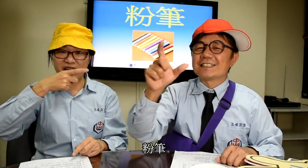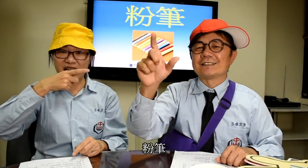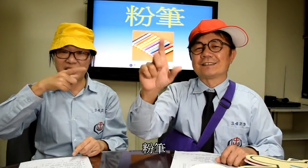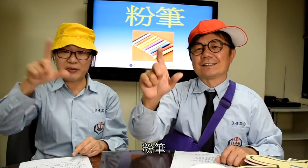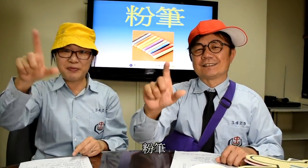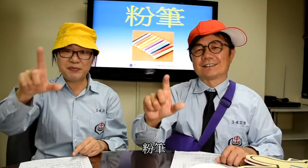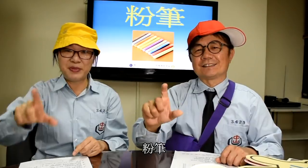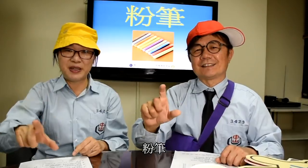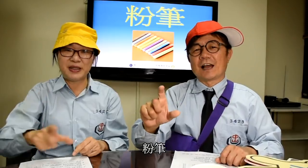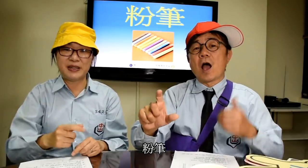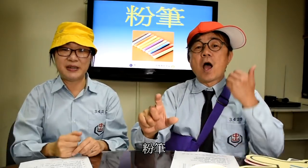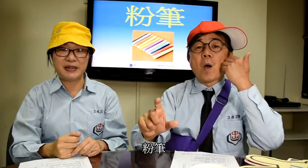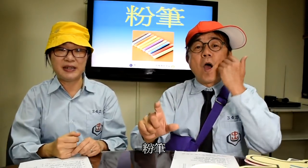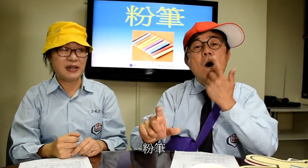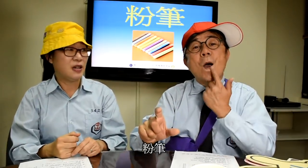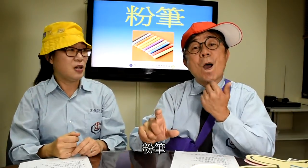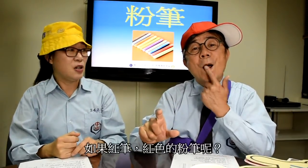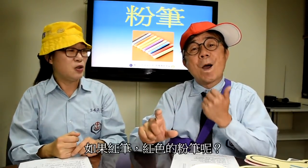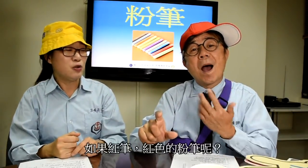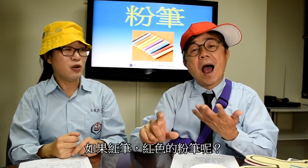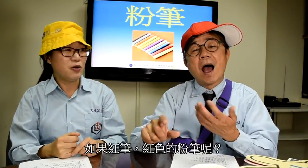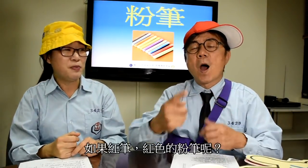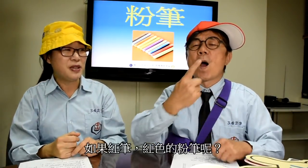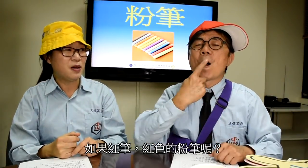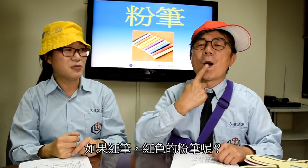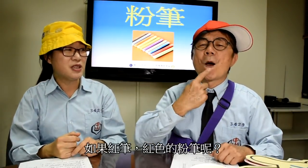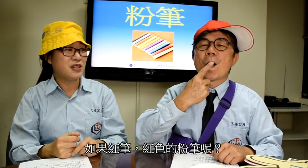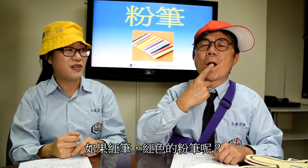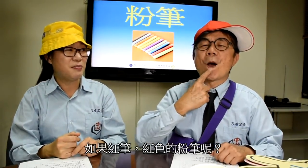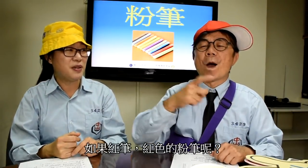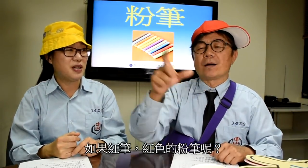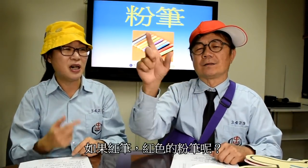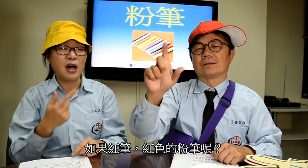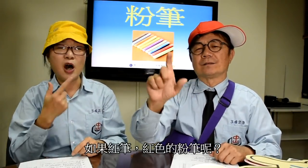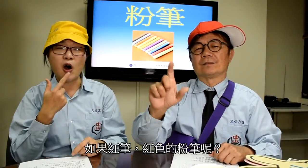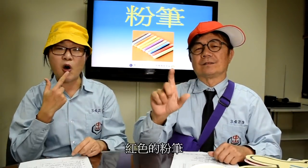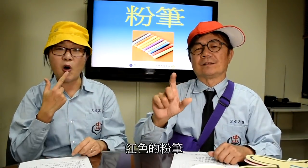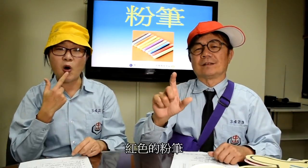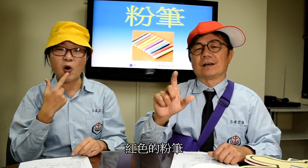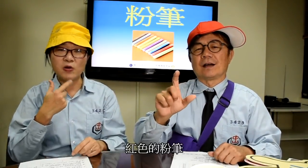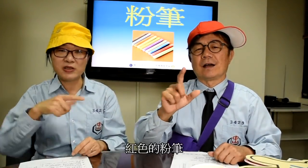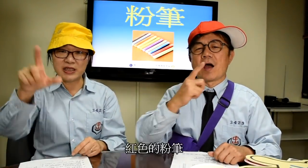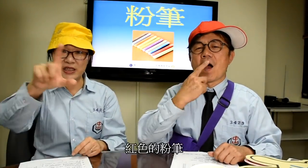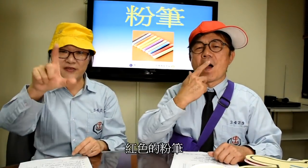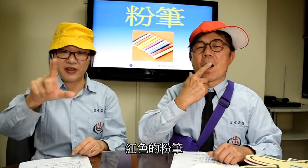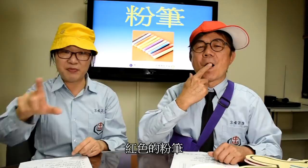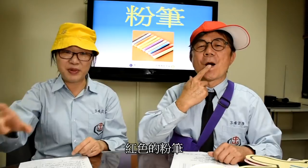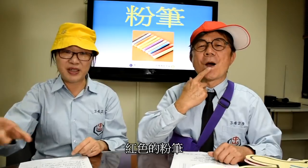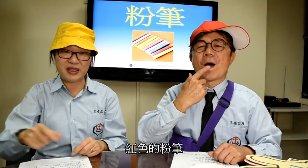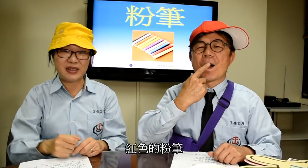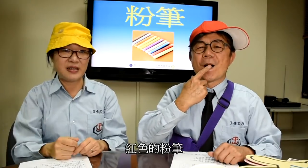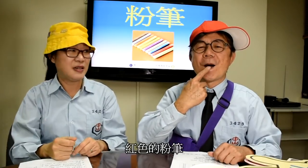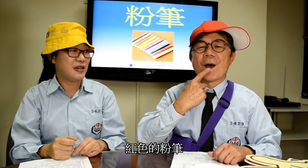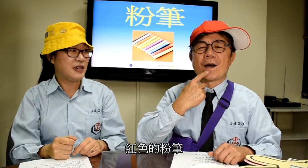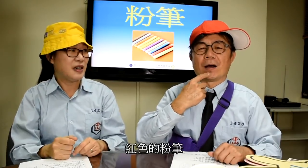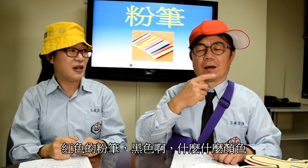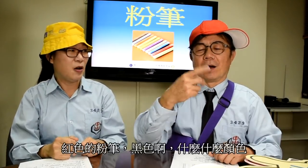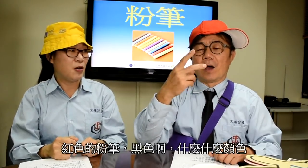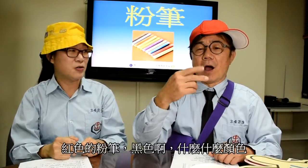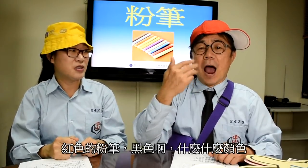粉笔。如果红笔，红色的粉笔呢？红色的粉笔，红色的